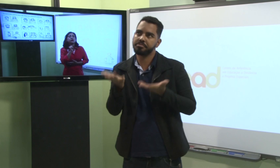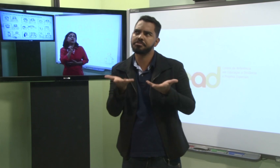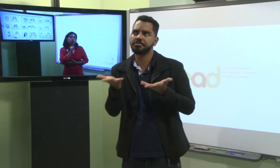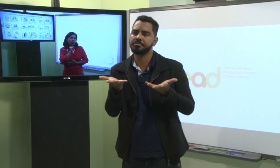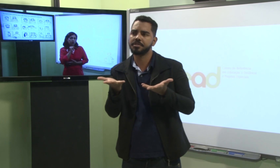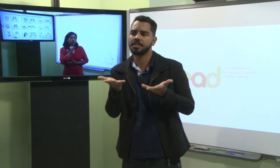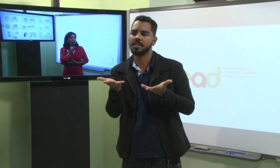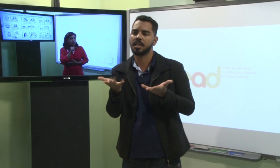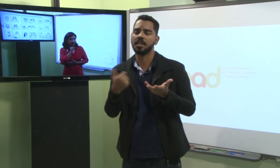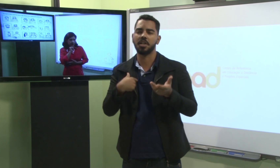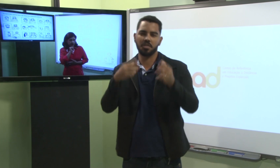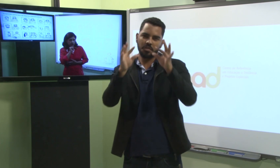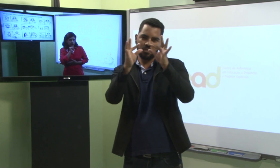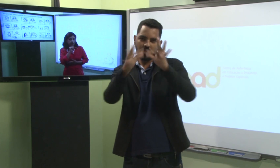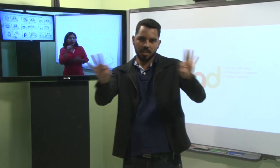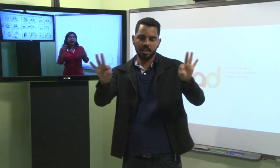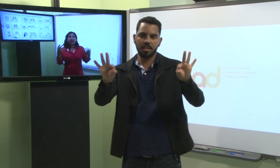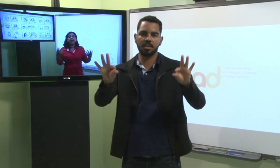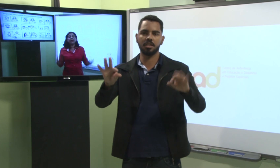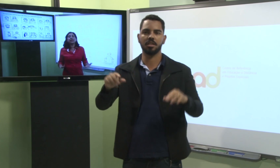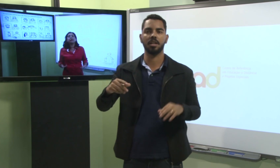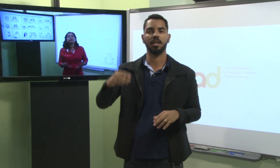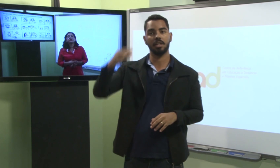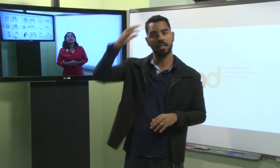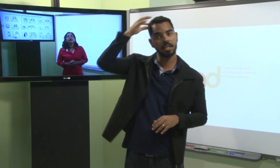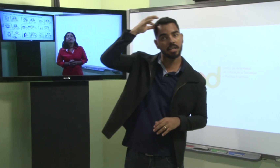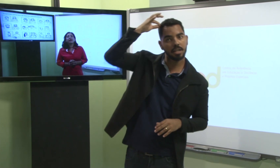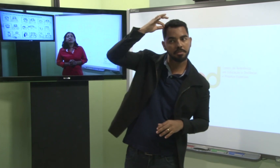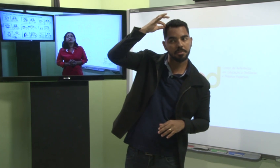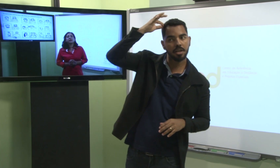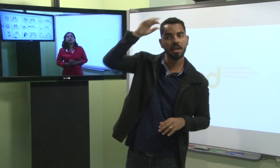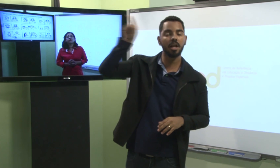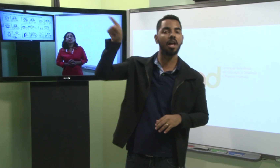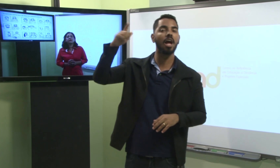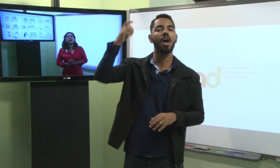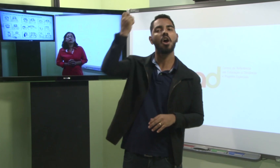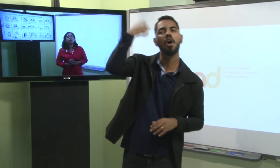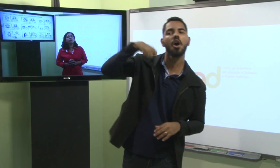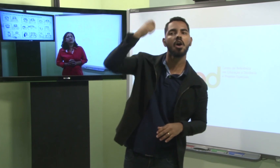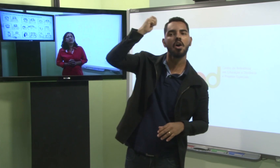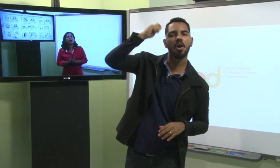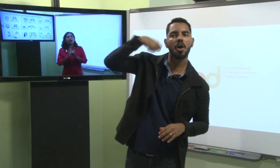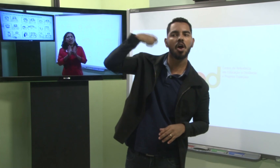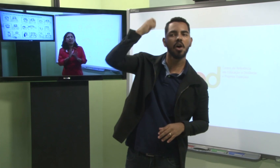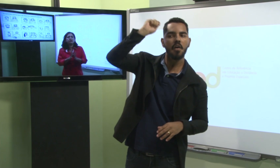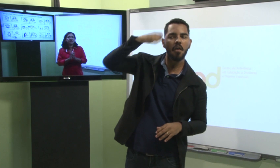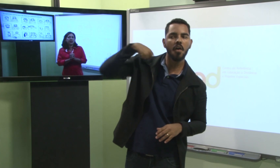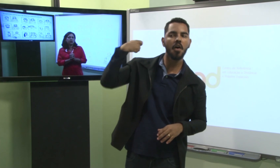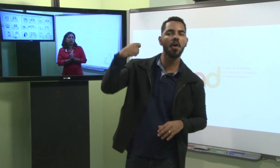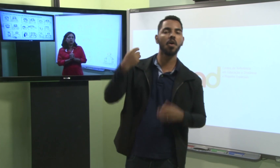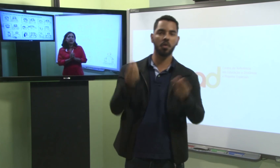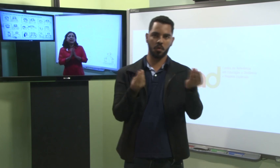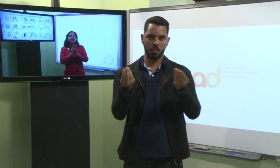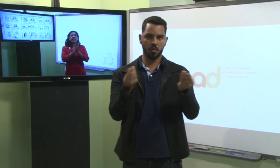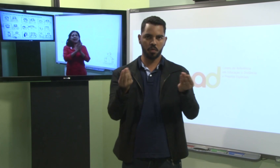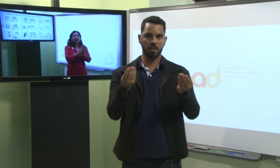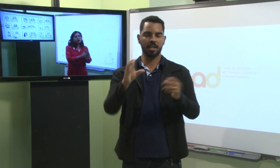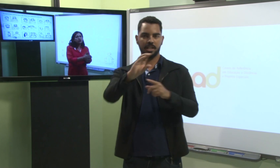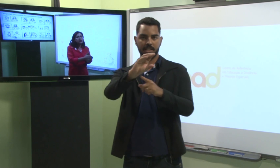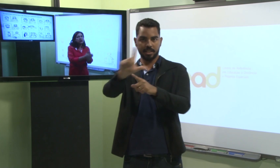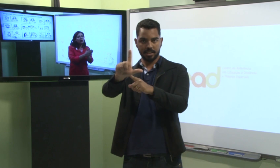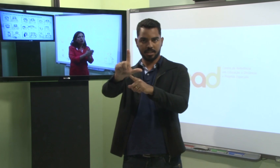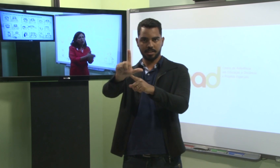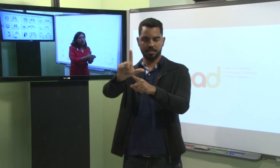eu escovo os cabelos. Em libras, faremos isso utilizando um sinal classificador